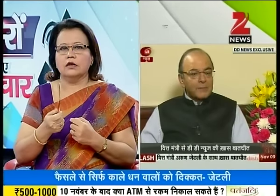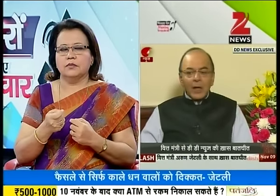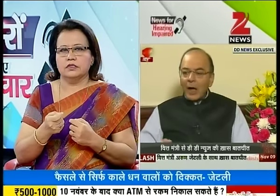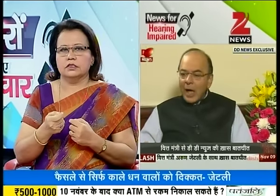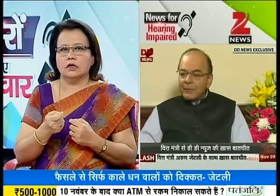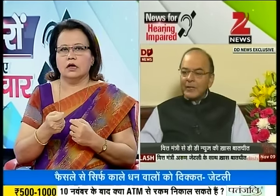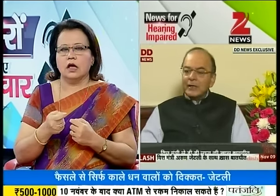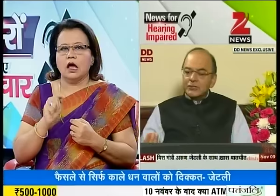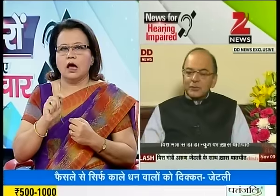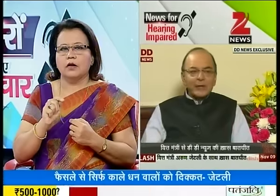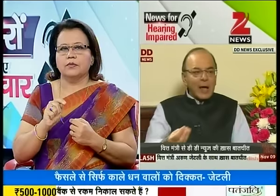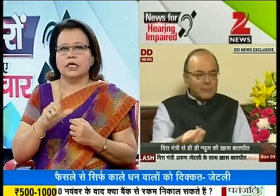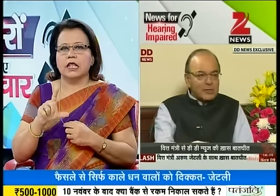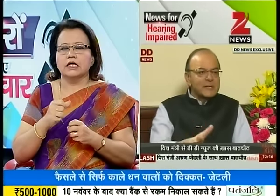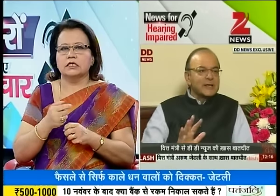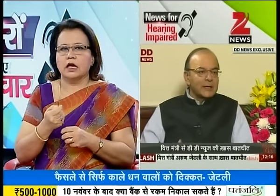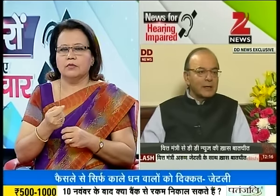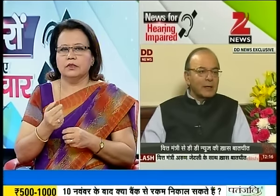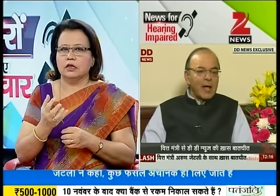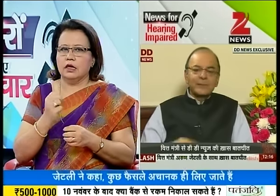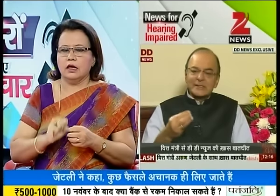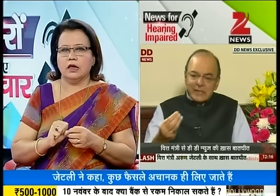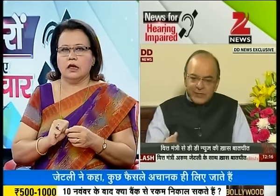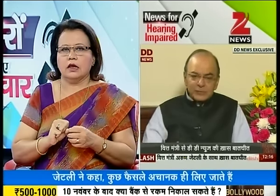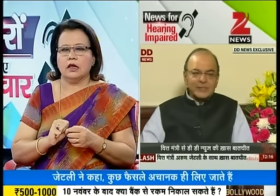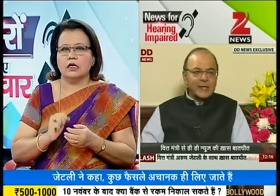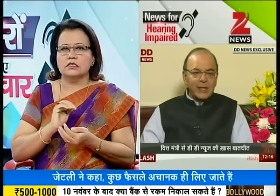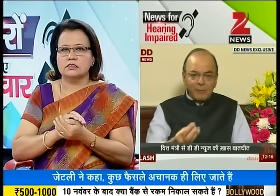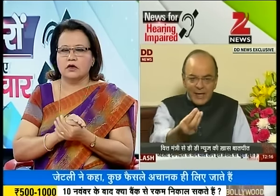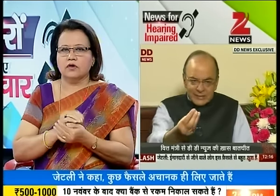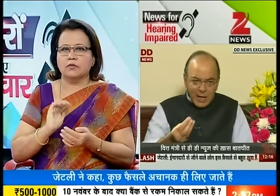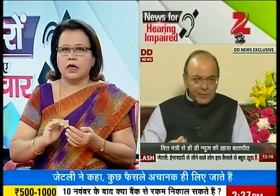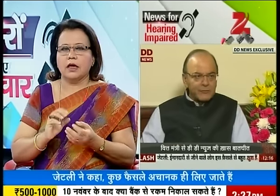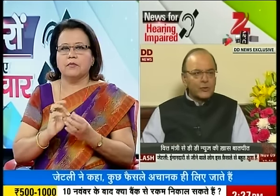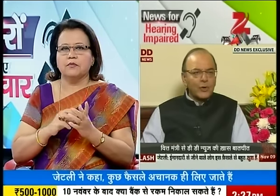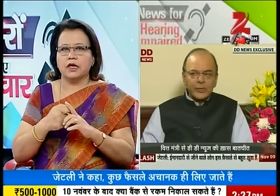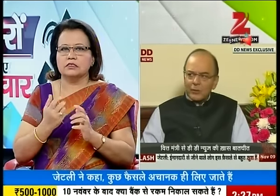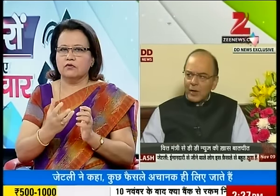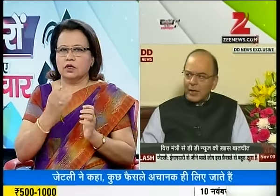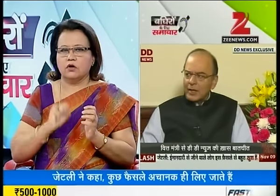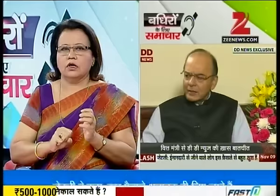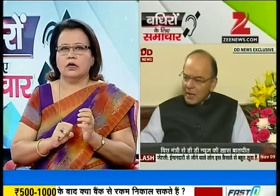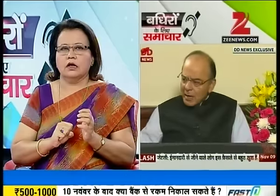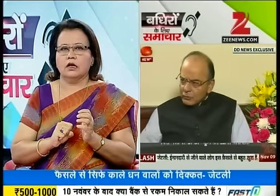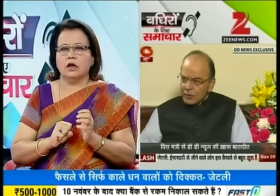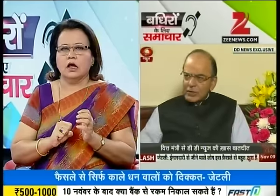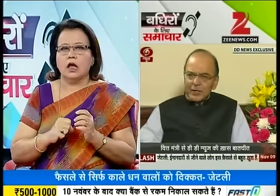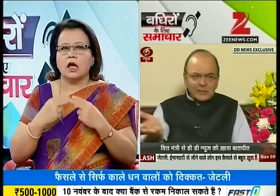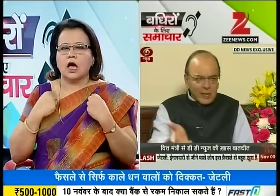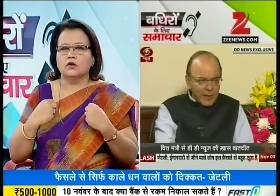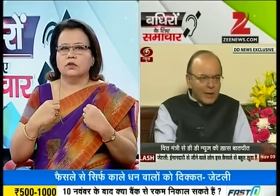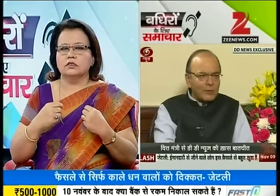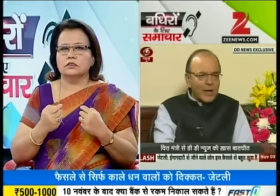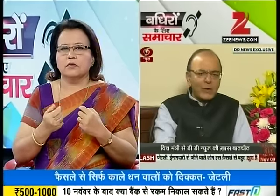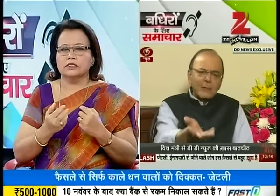पैसा आपकी लेजिटिमेट आमदनी में से है, आपकी सेविंग्स में से है, बैंक से आपने विड्रॉ किया हुआ है या कानूनी